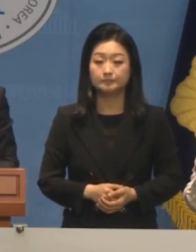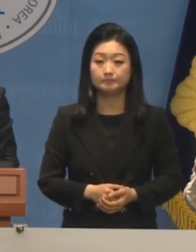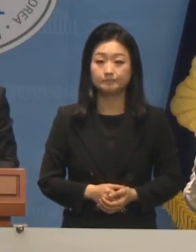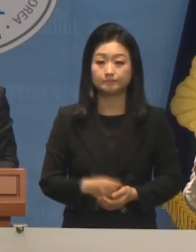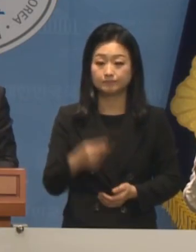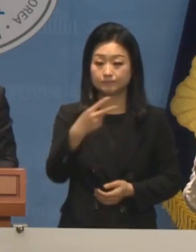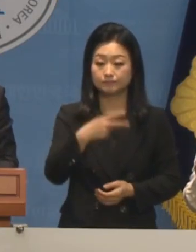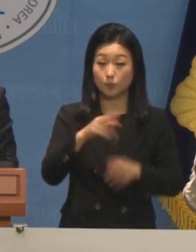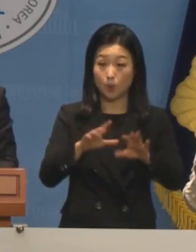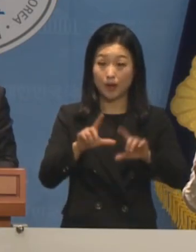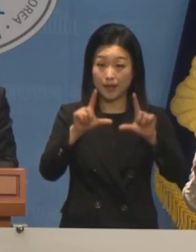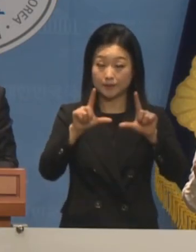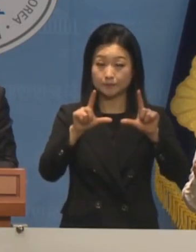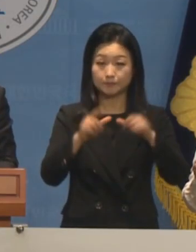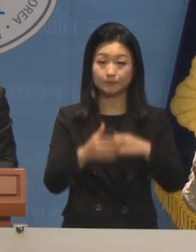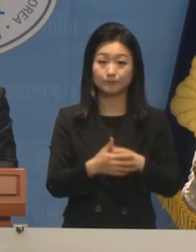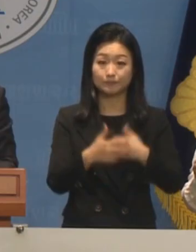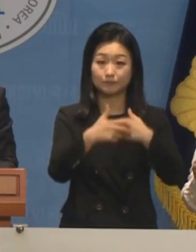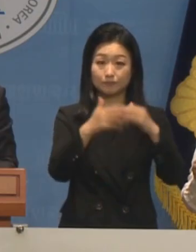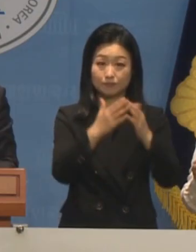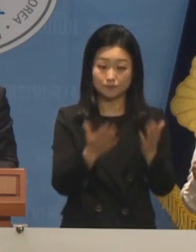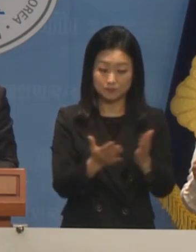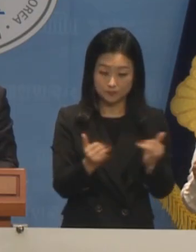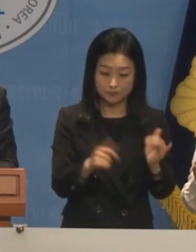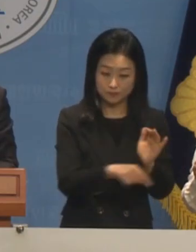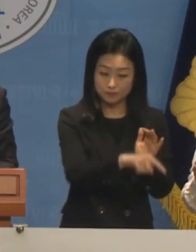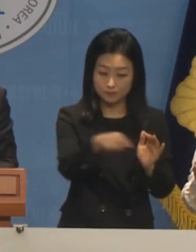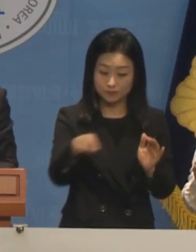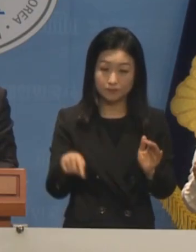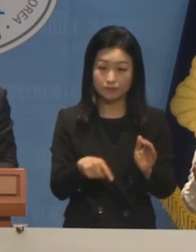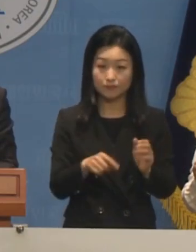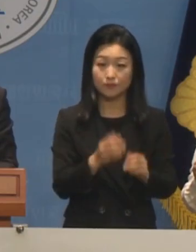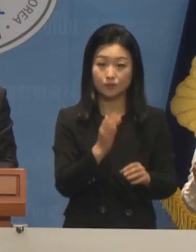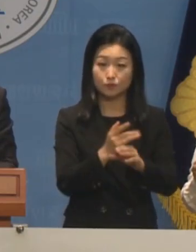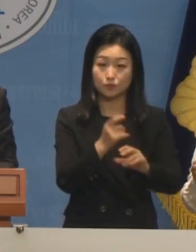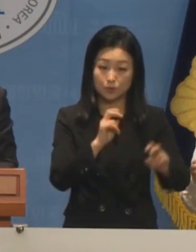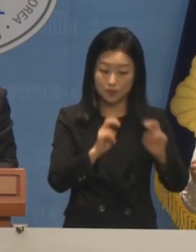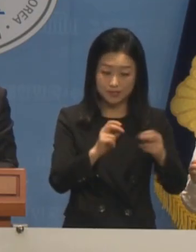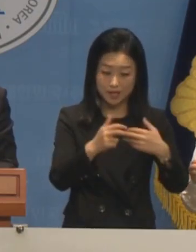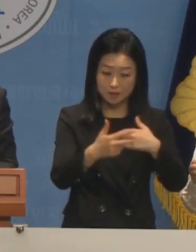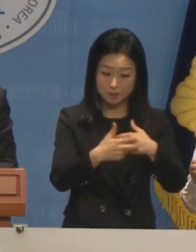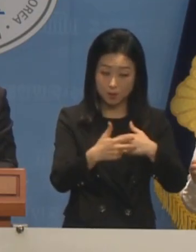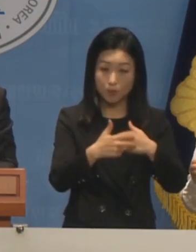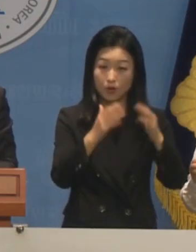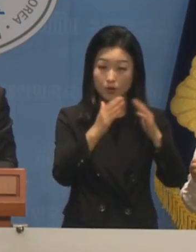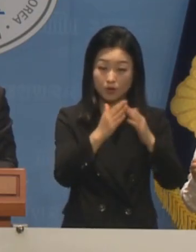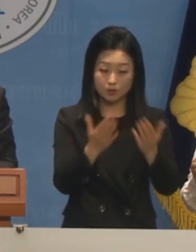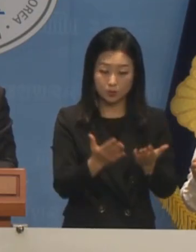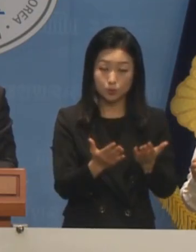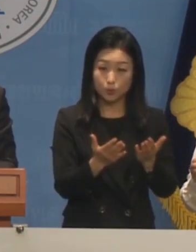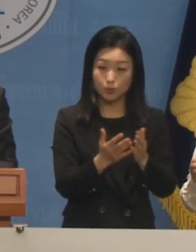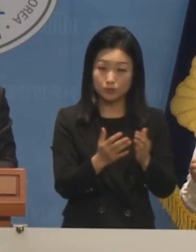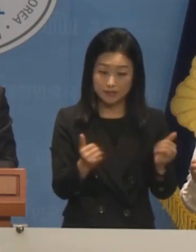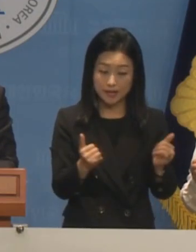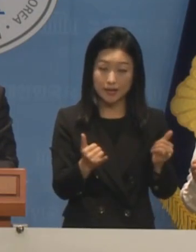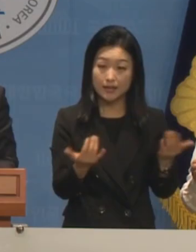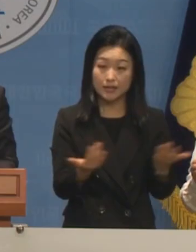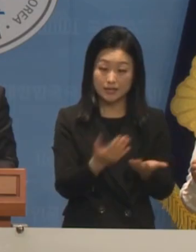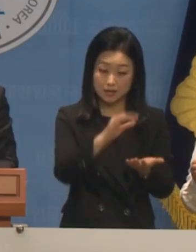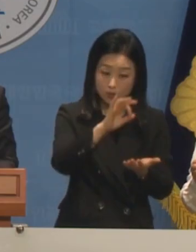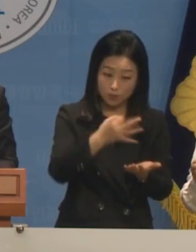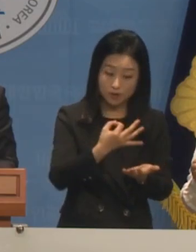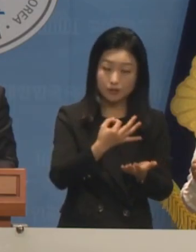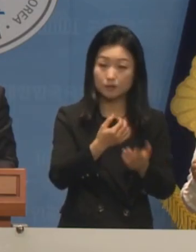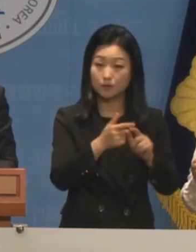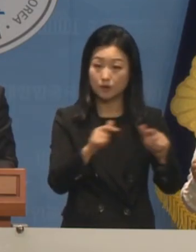2024년 보건의료 노조에서 조사한 중소 병의원 노동자의 노동 조건 실태조사 중간 보고의 직장